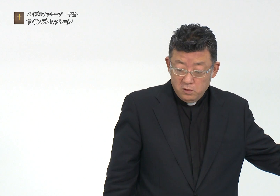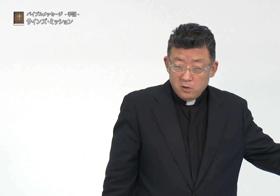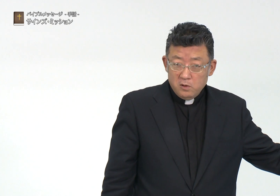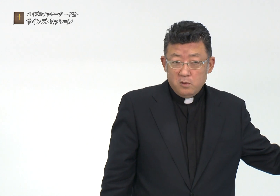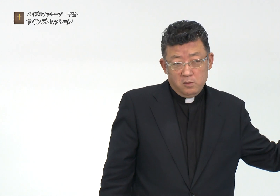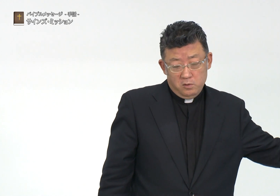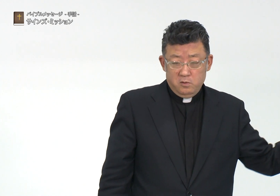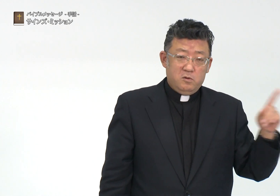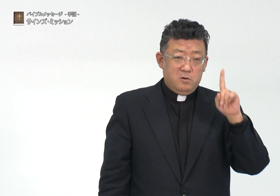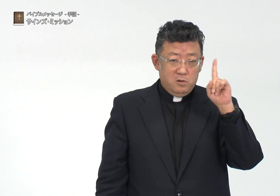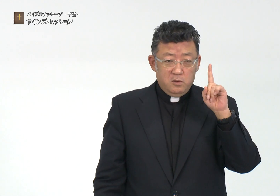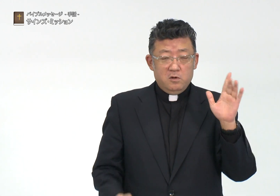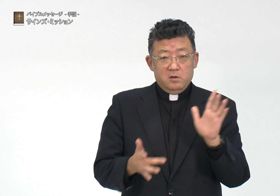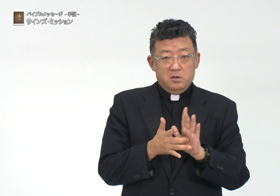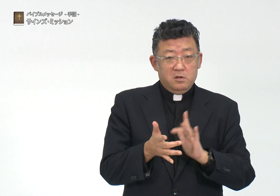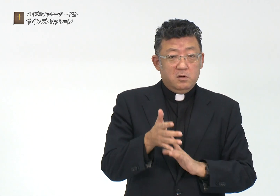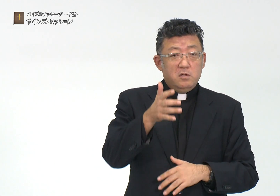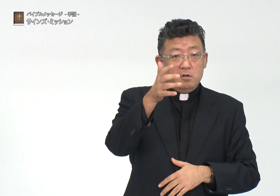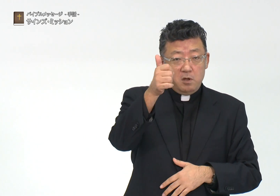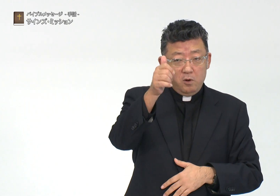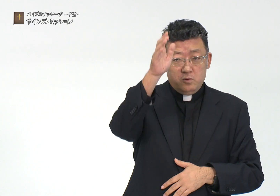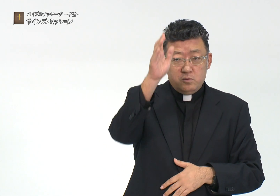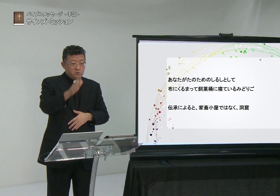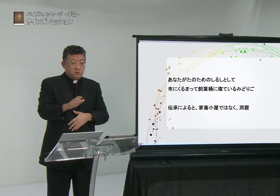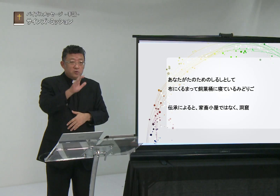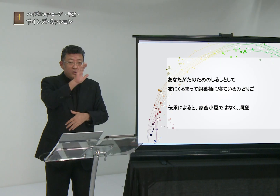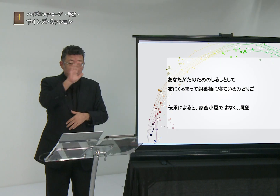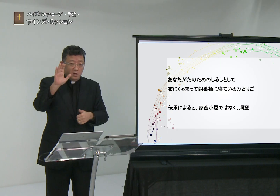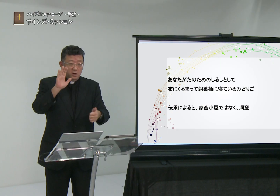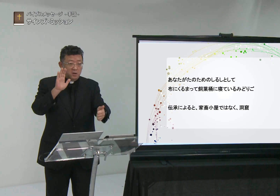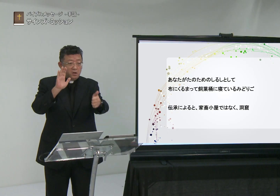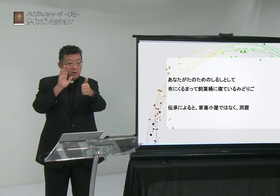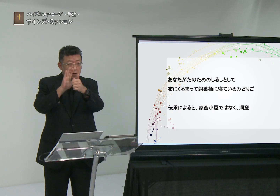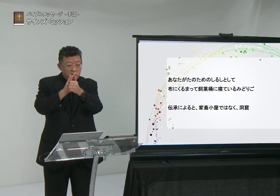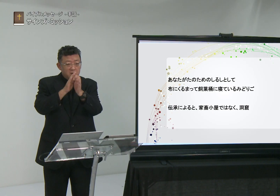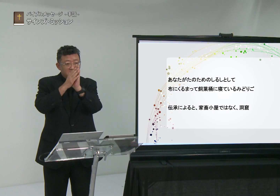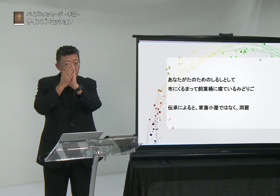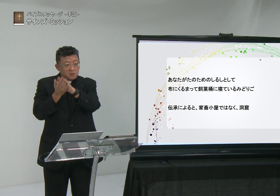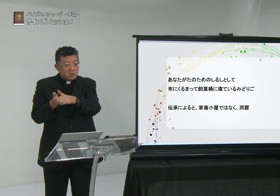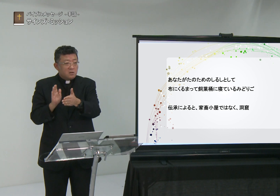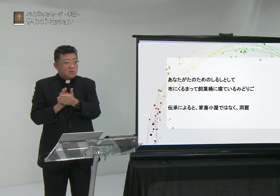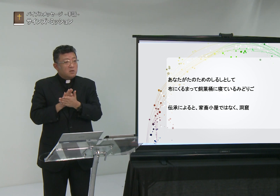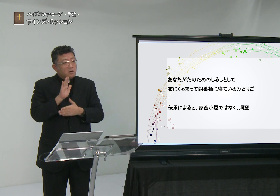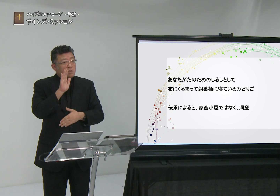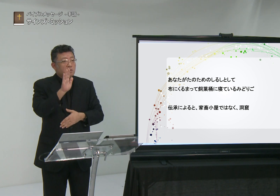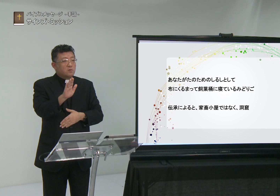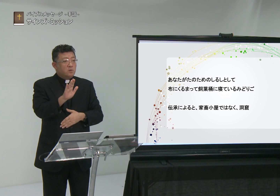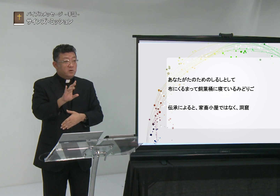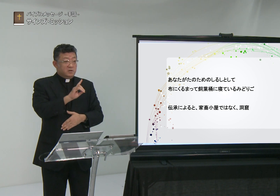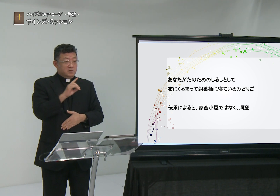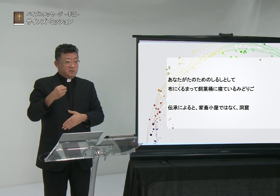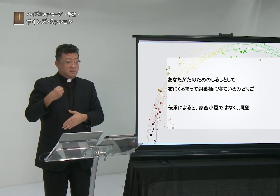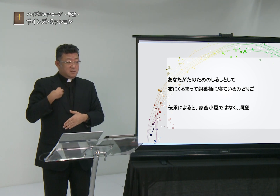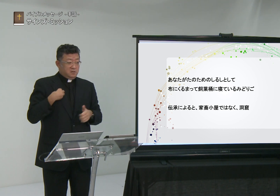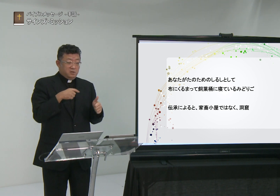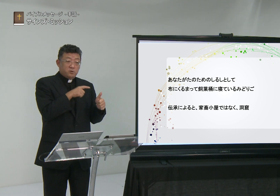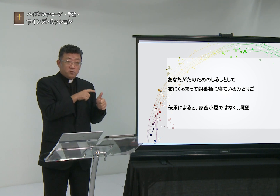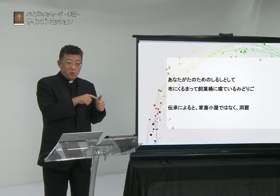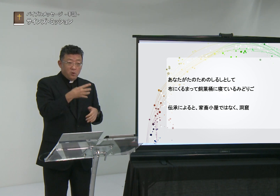こちらと重なるのではないでしょうかこれはイエスが十字架につけられて死んだ後